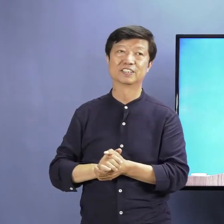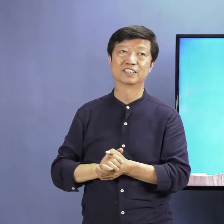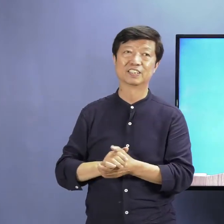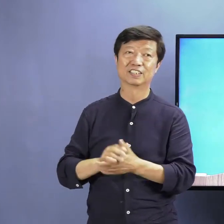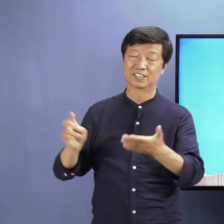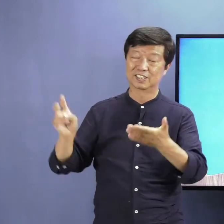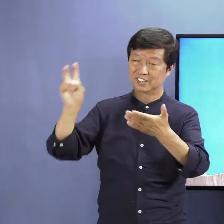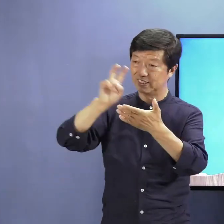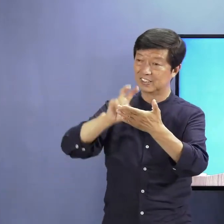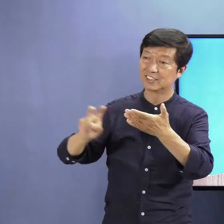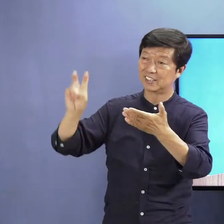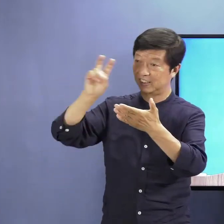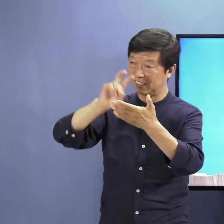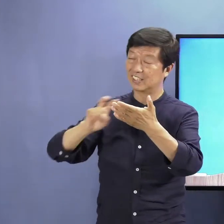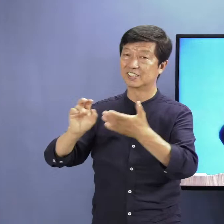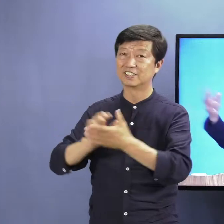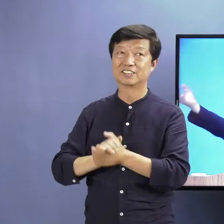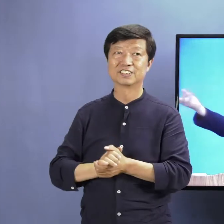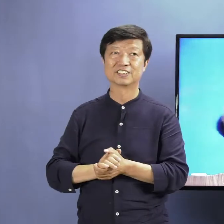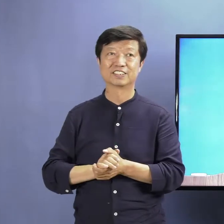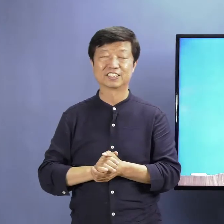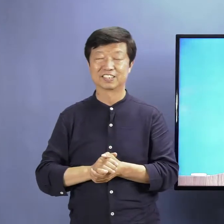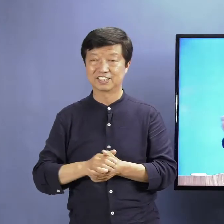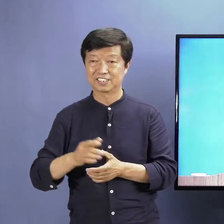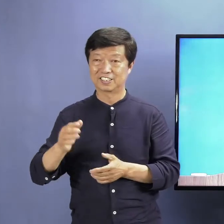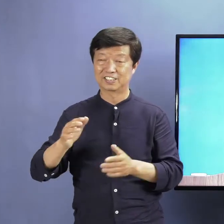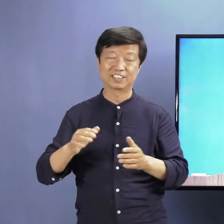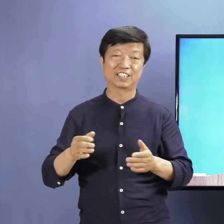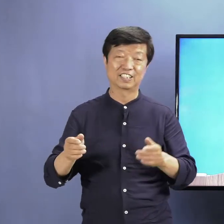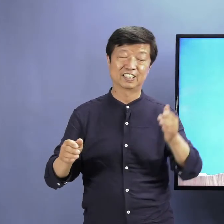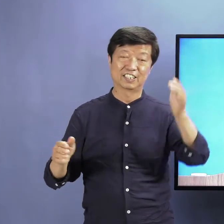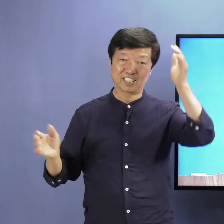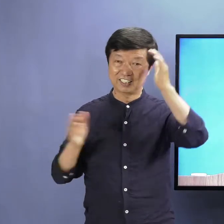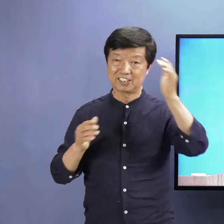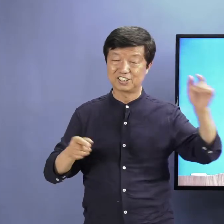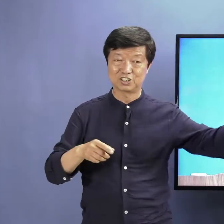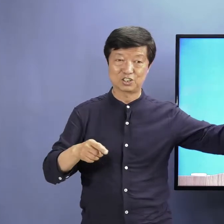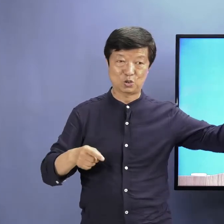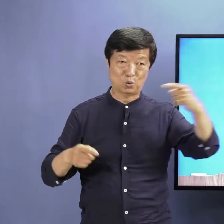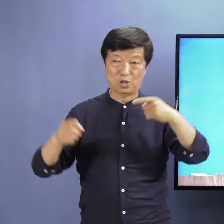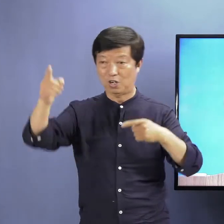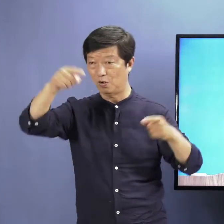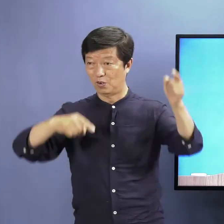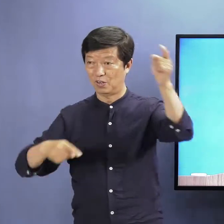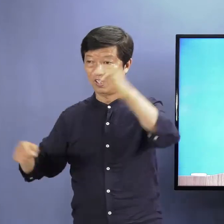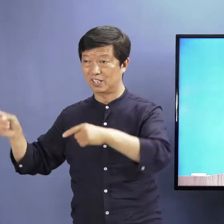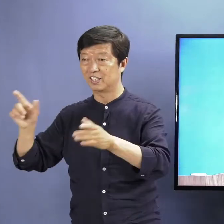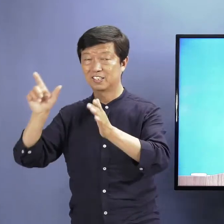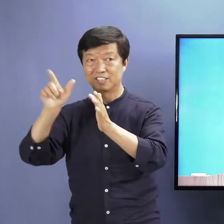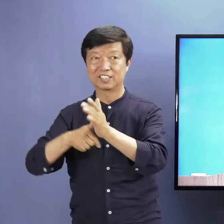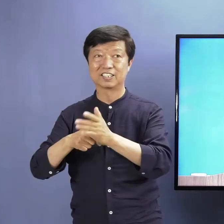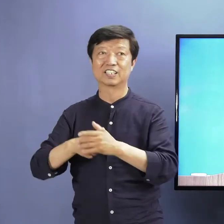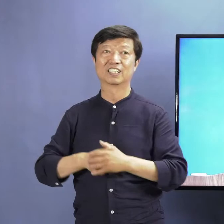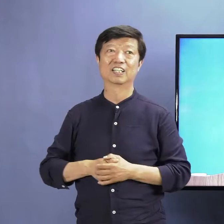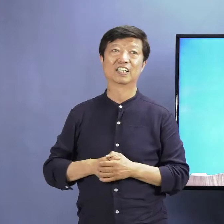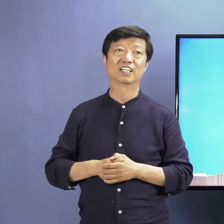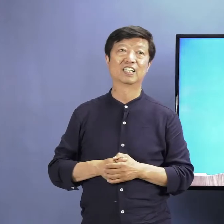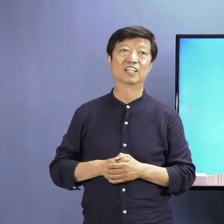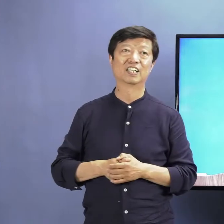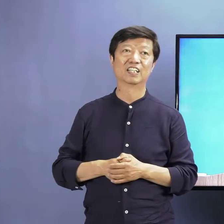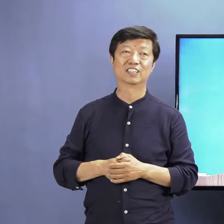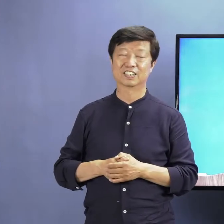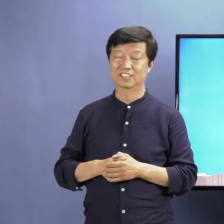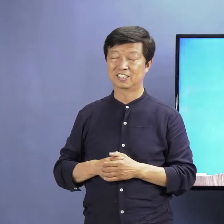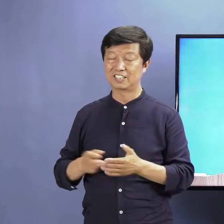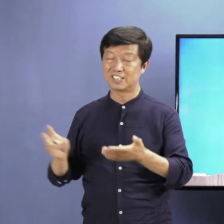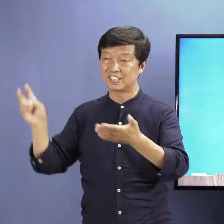찬양을 이제 부르기 시작하니까 애들이 이제 하나씩 모이기 시작한 거예요. 그런데 막 오면서 찬양하는데 조인하다 보니까 막 찬양이 뜨거워지기 시작했어요.